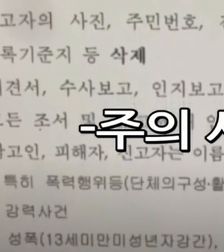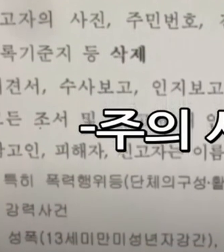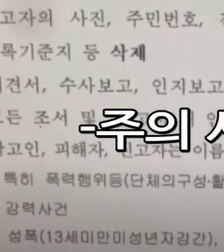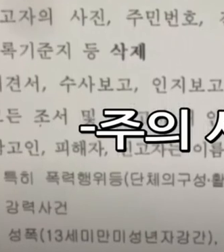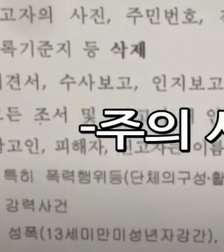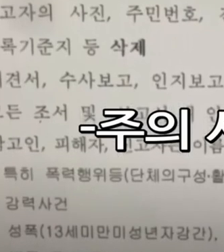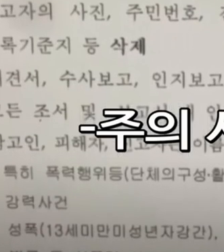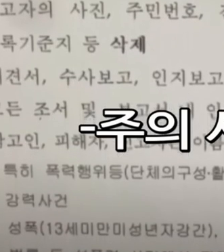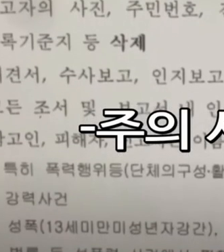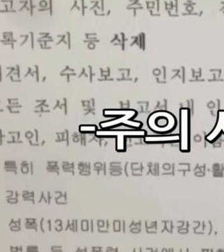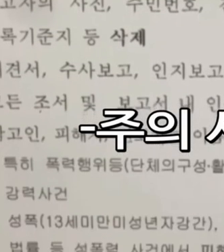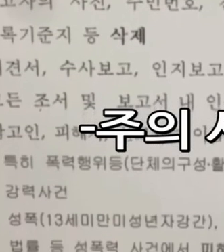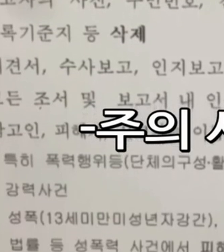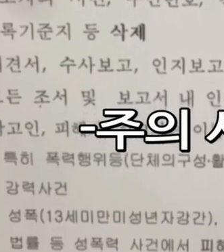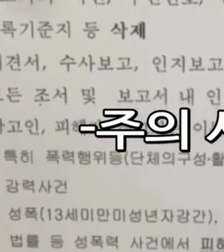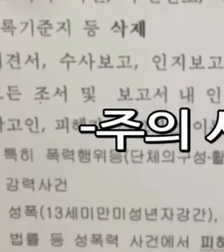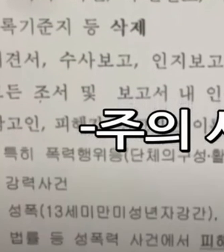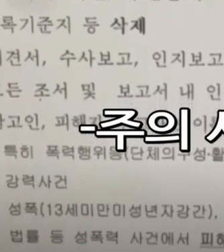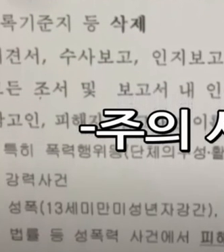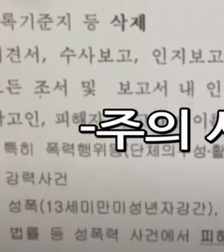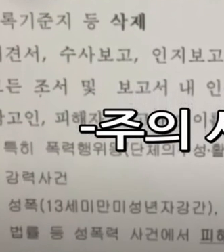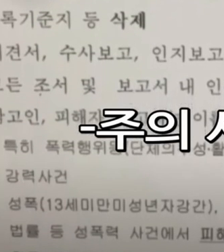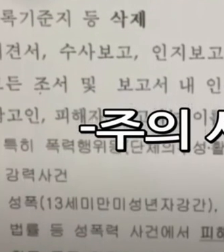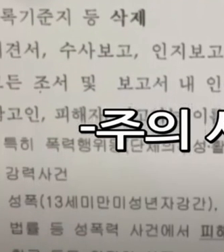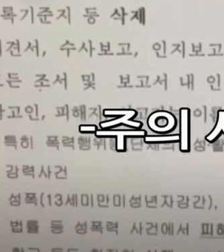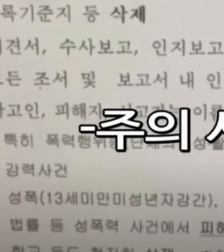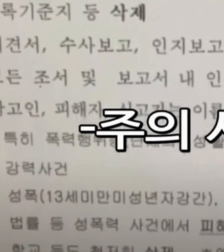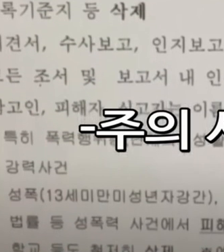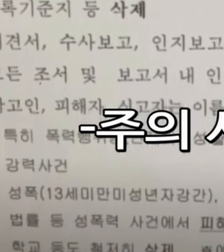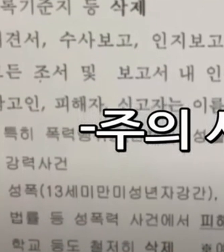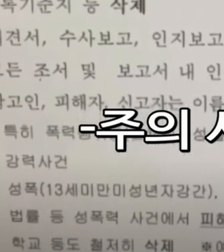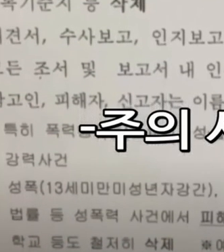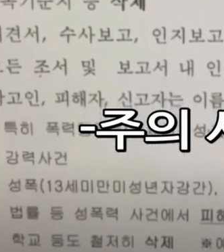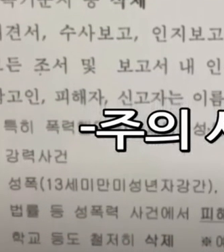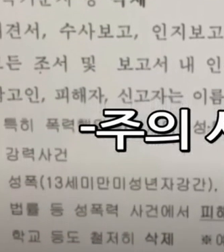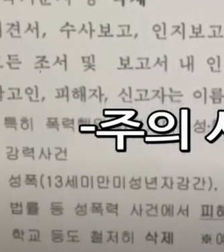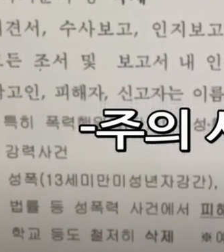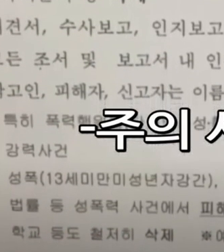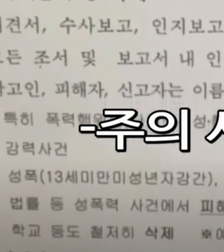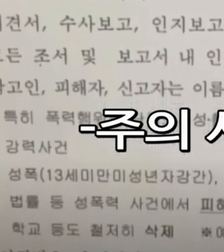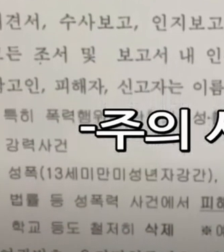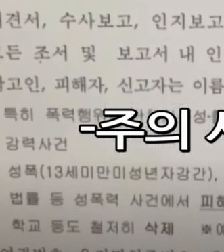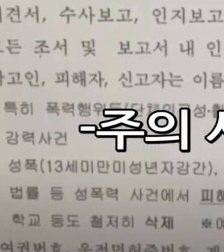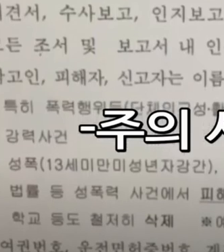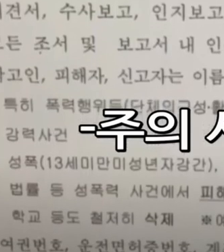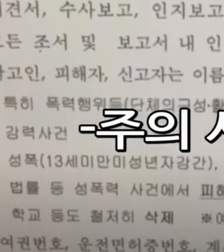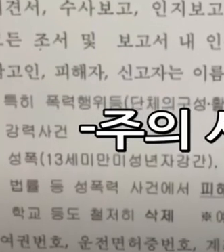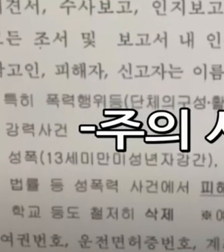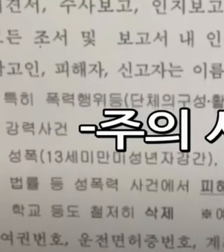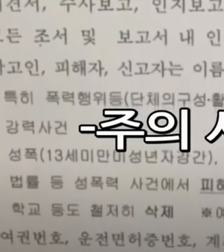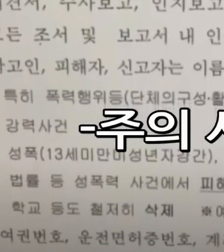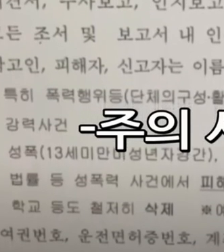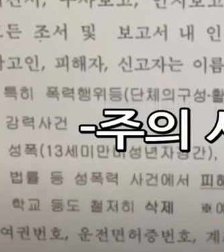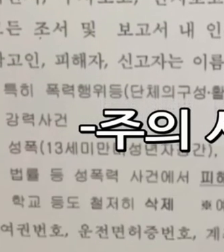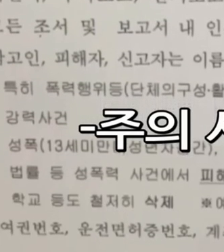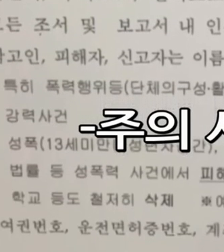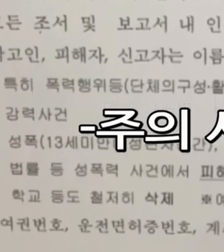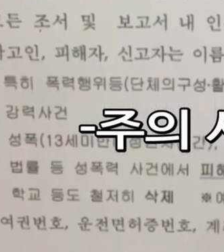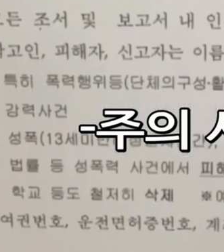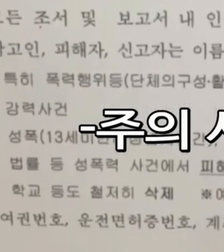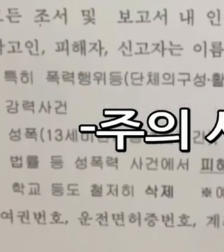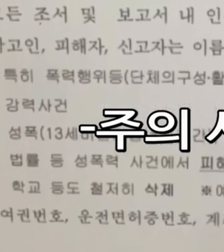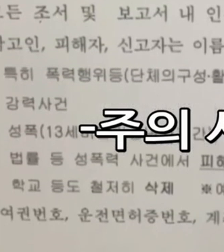하는 곳들도 있습니다. 그렇기에 직원에게 어떤 것을 가리면 되는지 물어보면 직원이 친절하게 잘